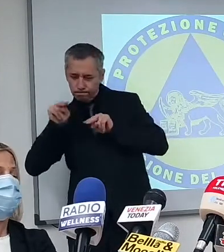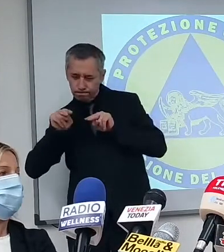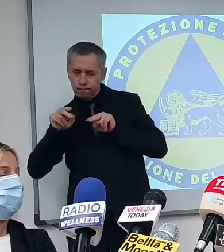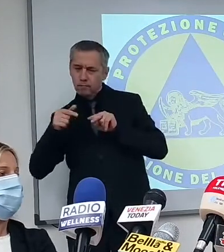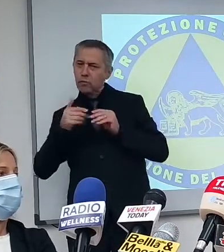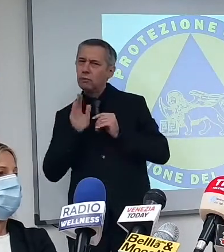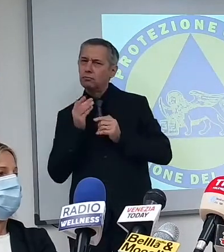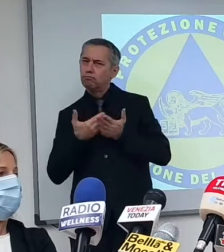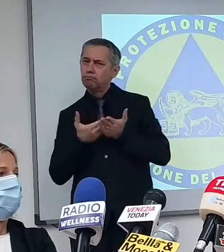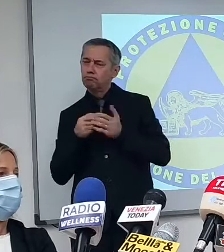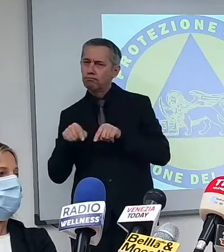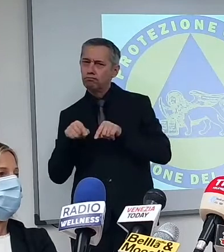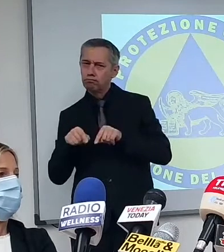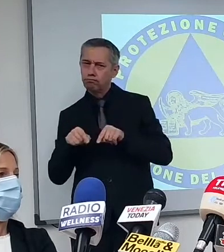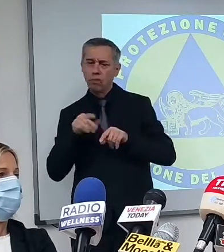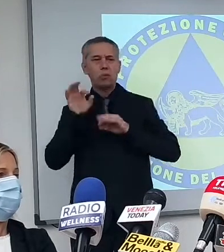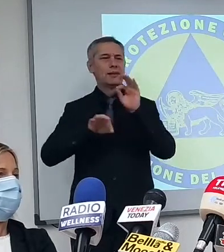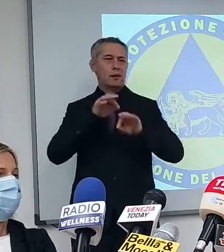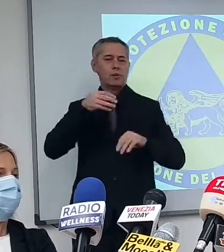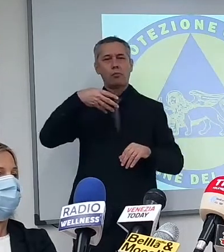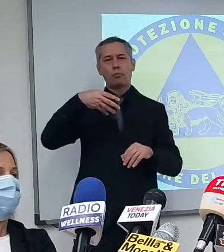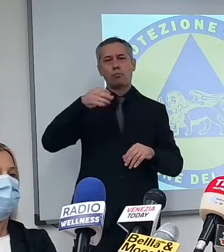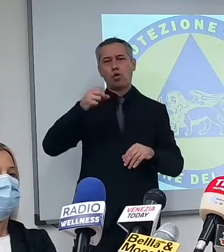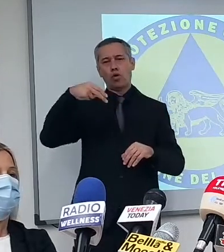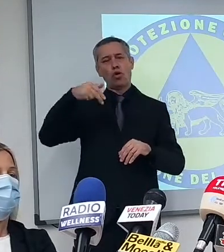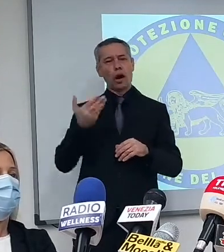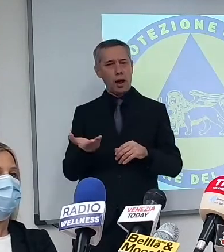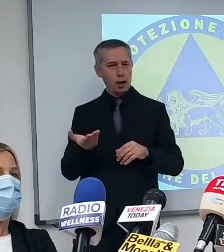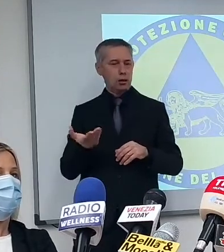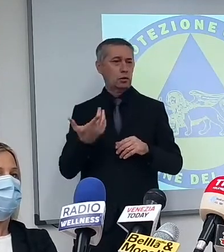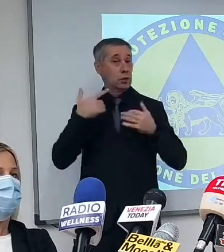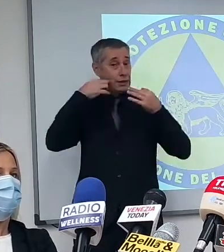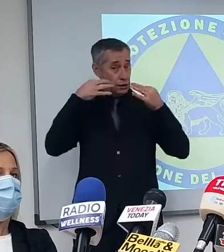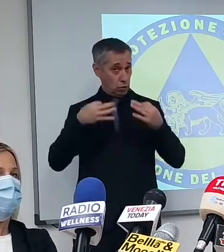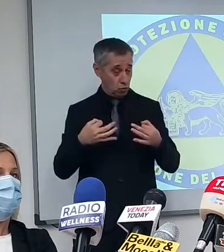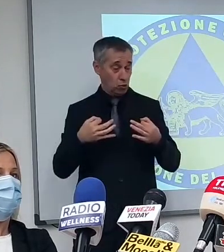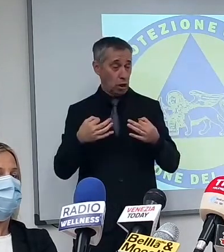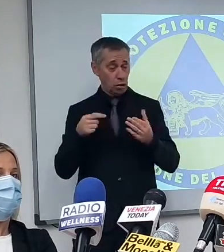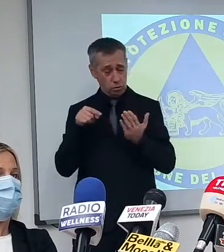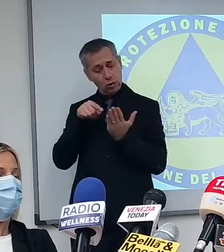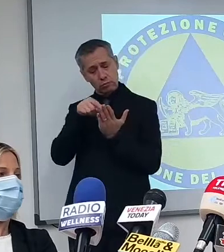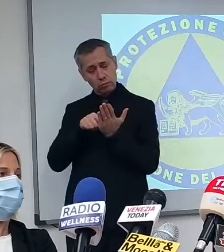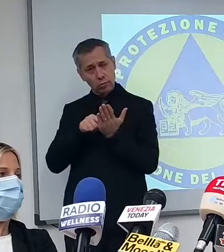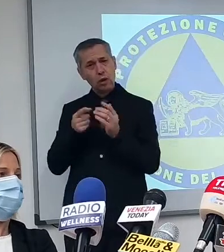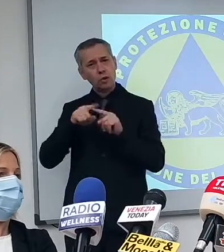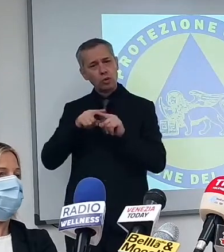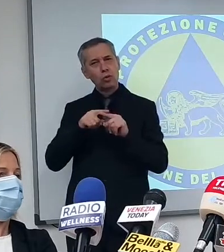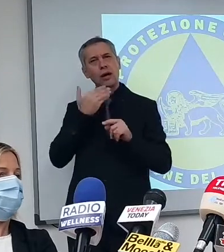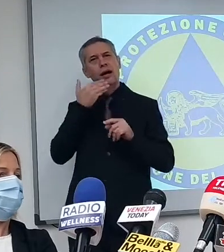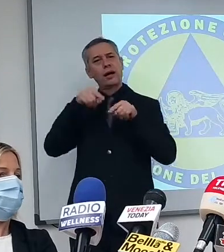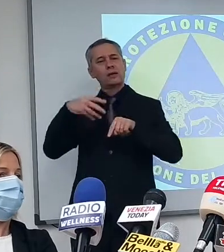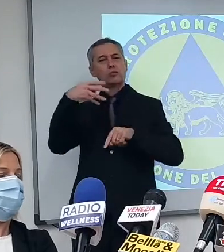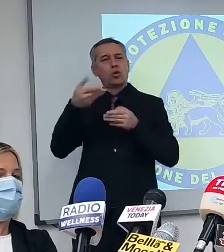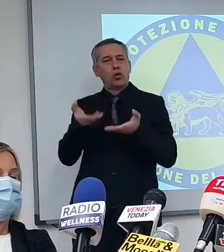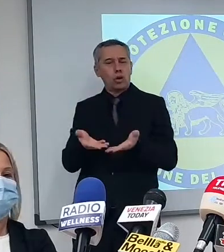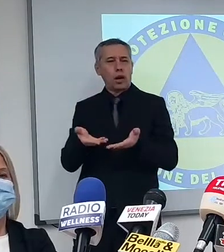dei monoclonali, oltre a essere sicura, ci ha permesso di evitare l'ospedalizzazione e